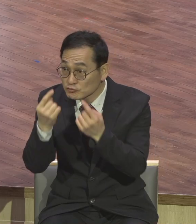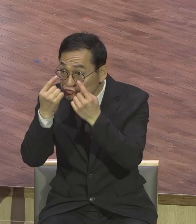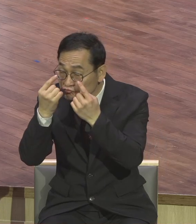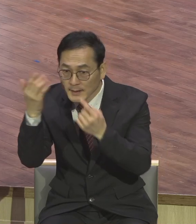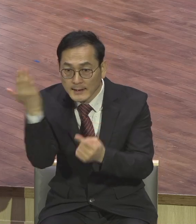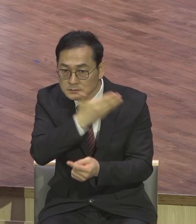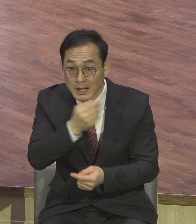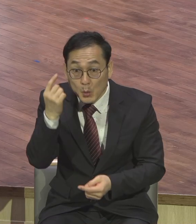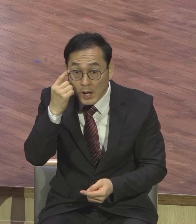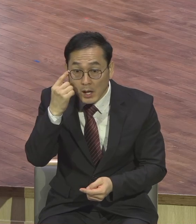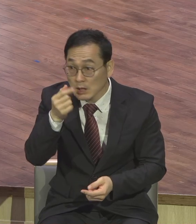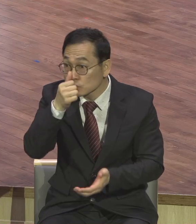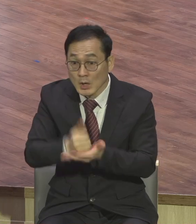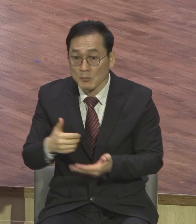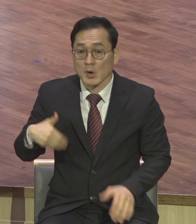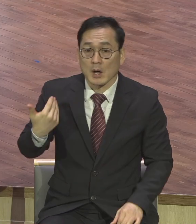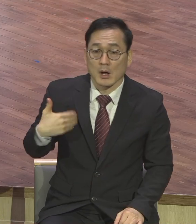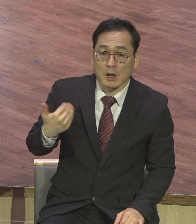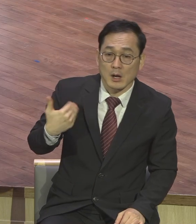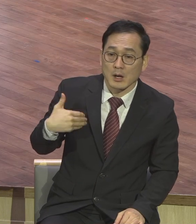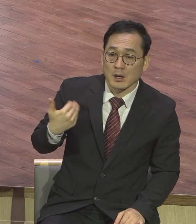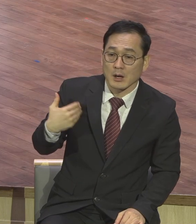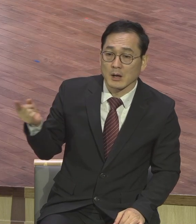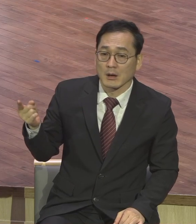죄를 모르니까.